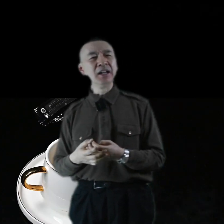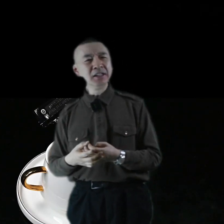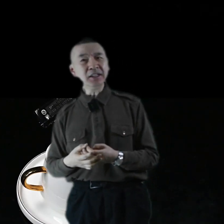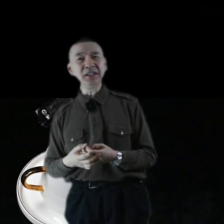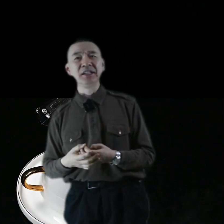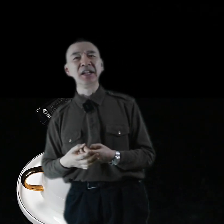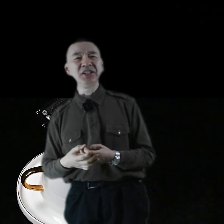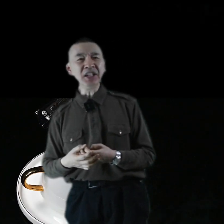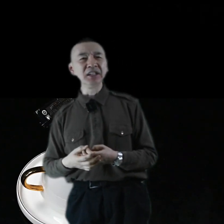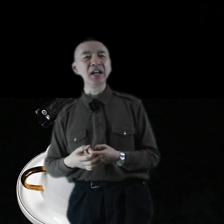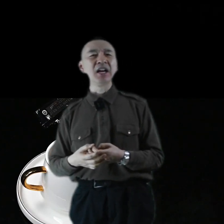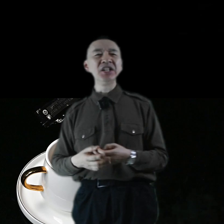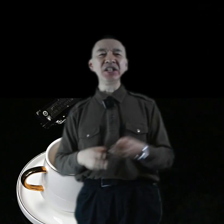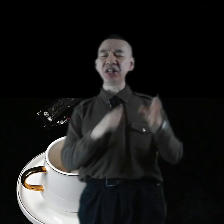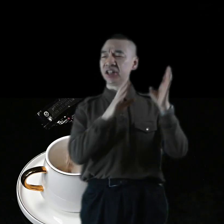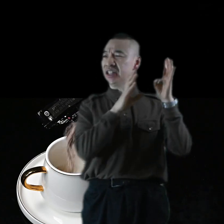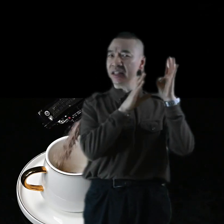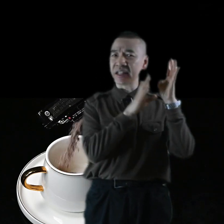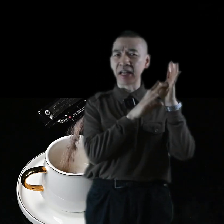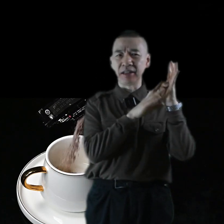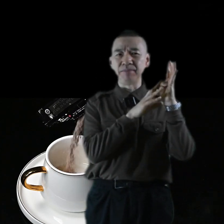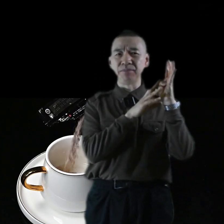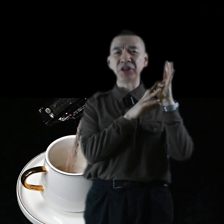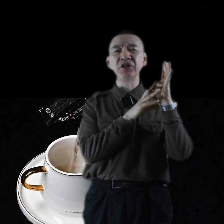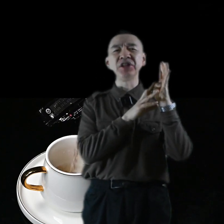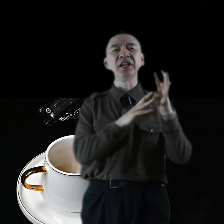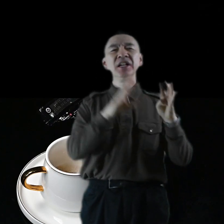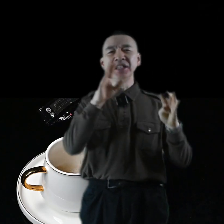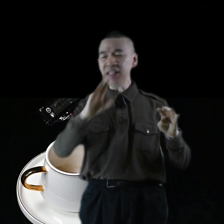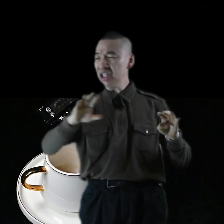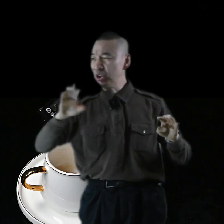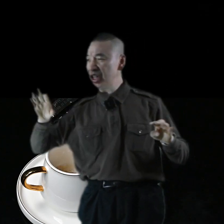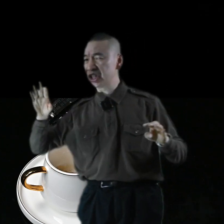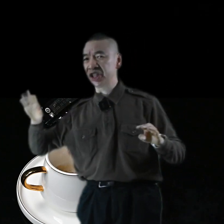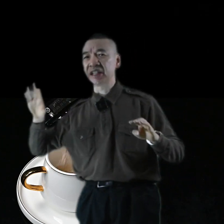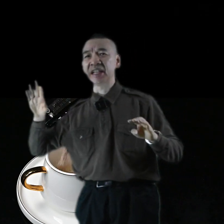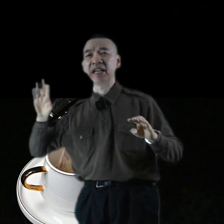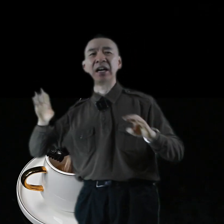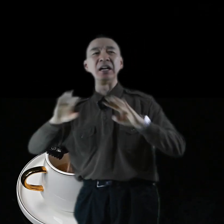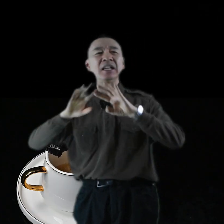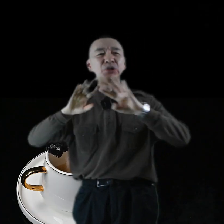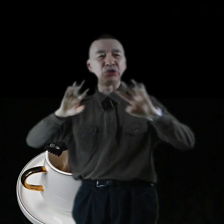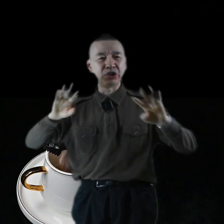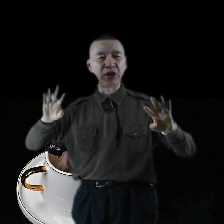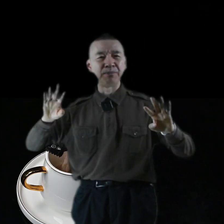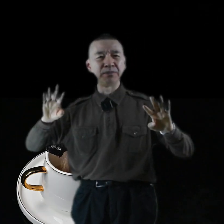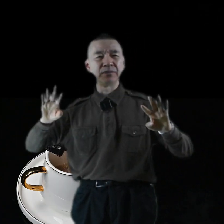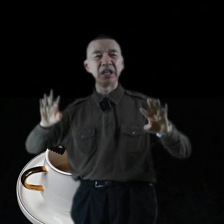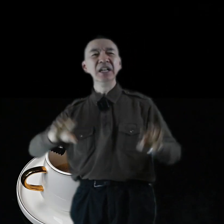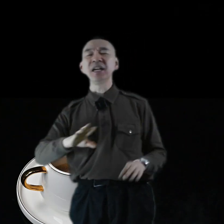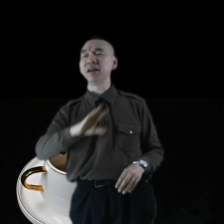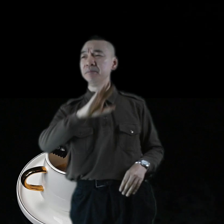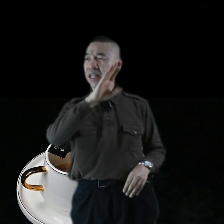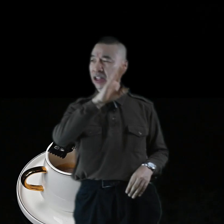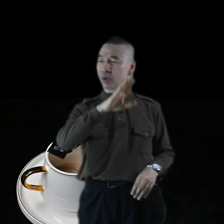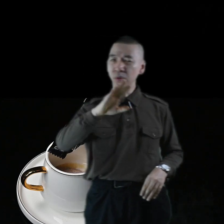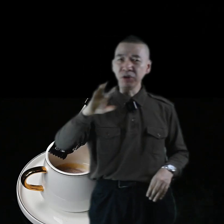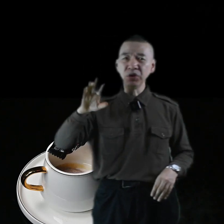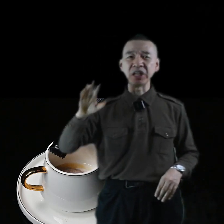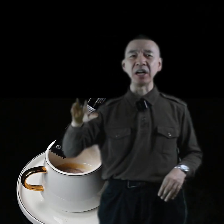自己呢经营的是一个时尚的产业而且要请呢青春时尚的产业啊来做宣传在媒体公关宣传上